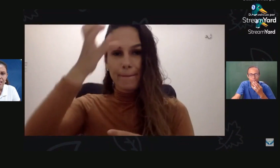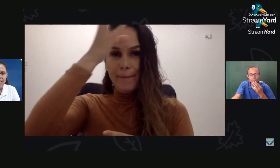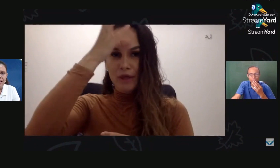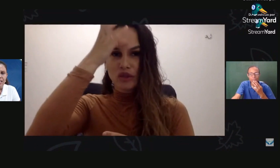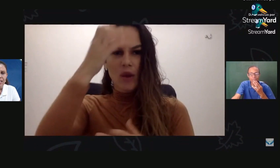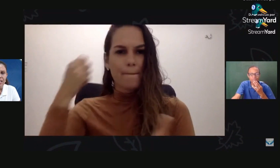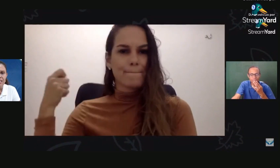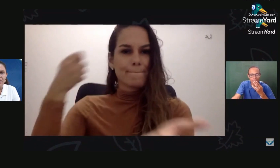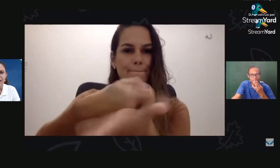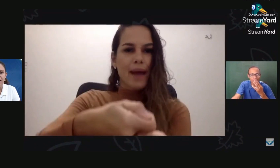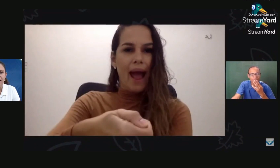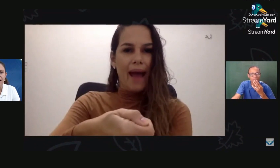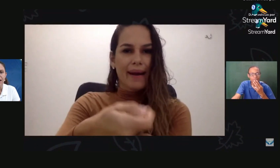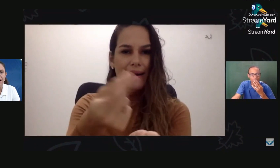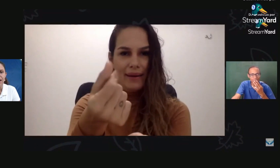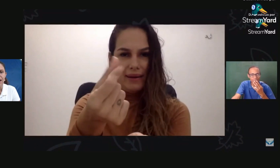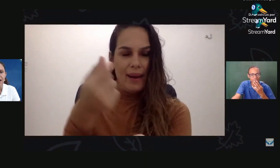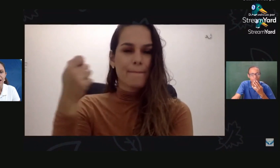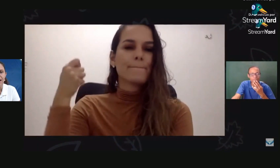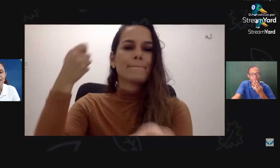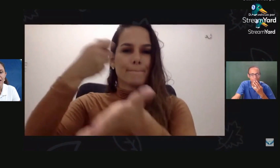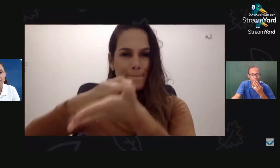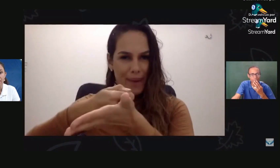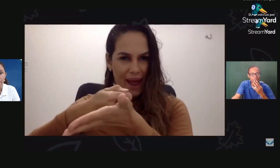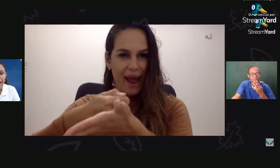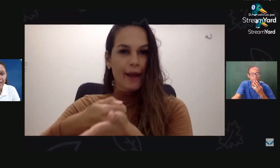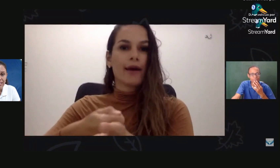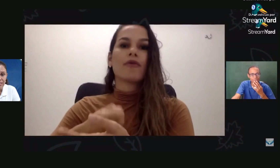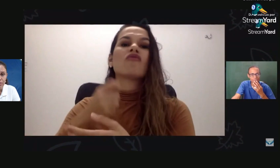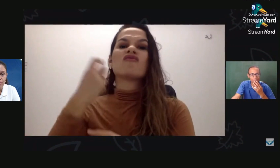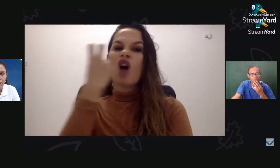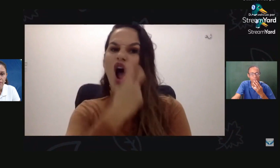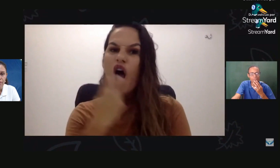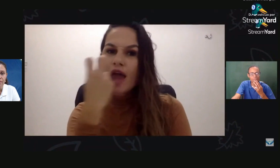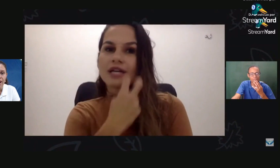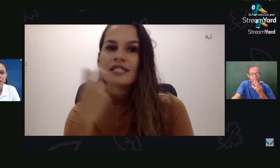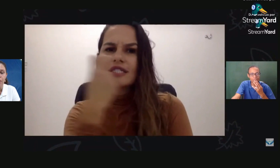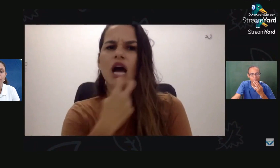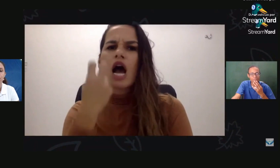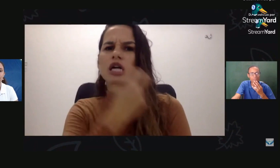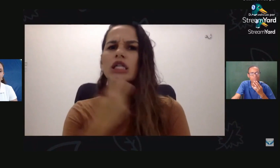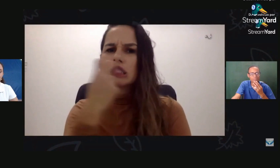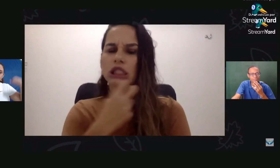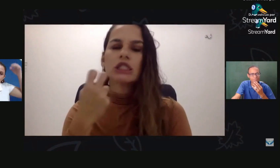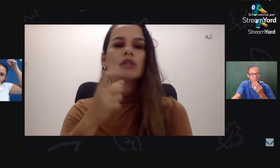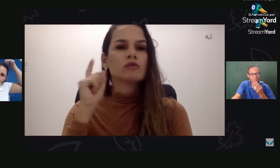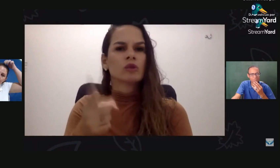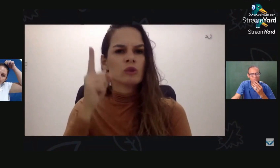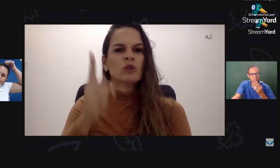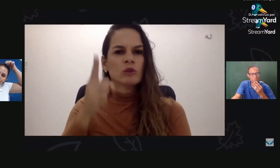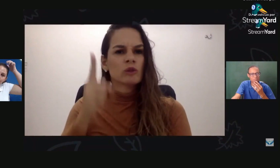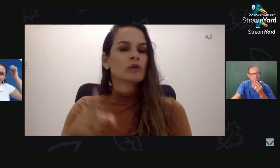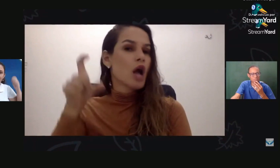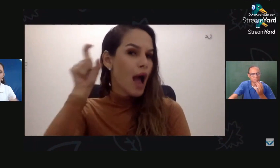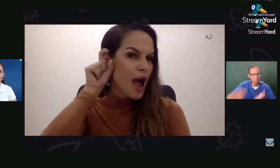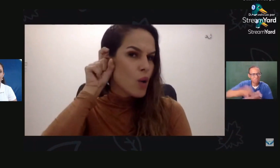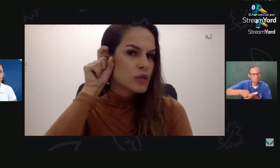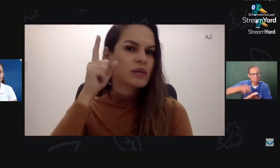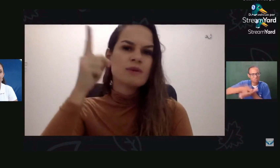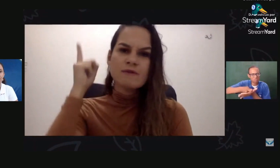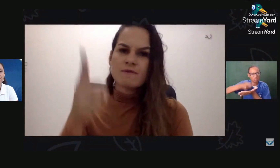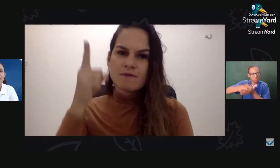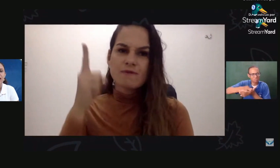oralizar. E assim, eles acabavam pagando, né? Levaram eu num lugar para aprender